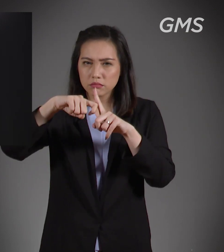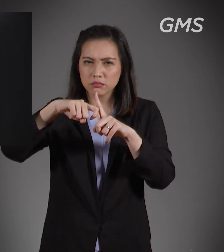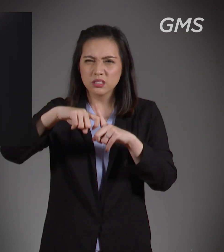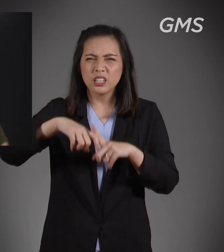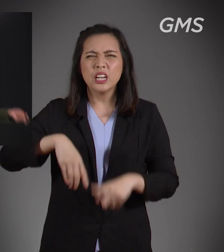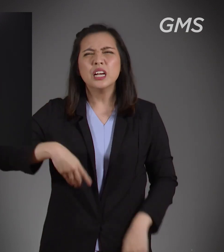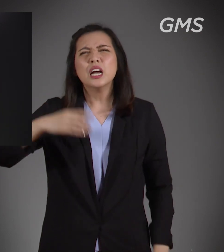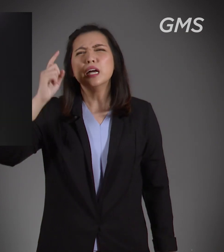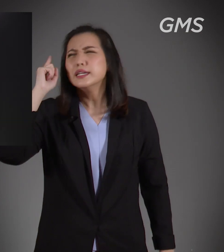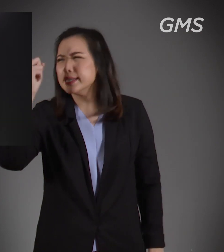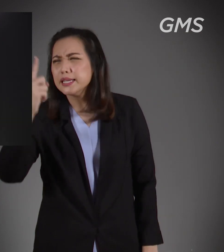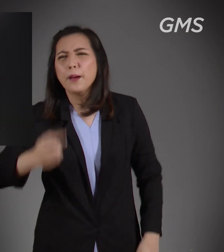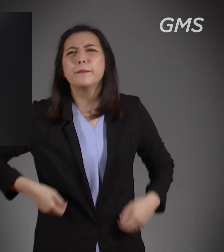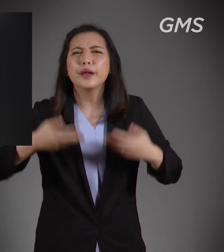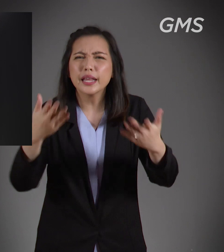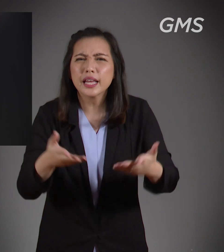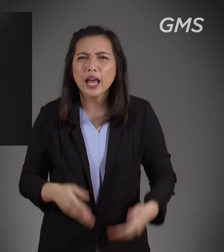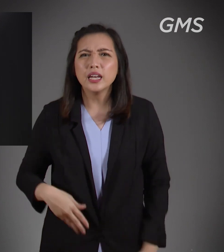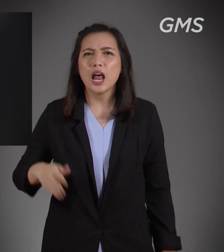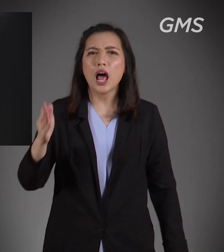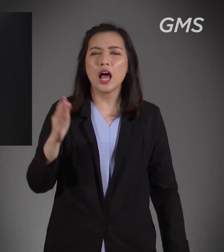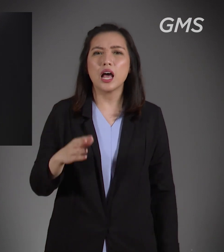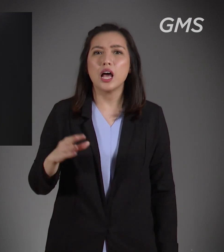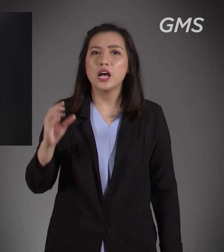keruan. Dia anggap semuanya itu just a game.